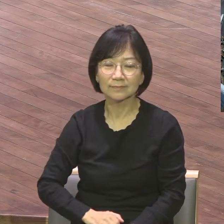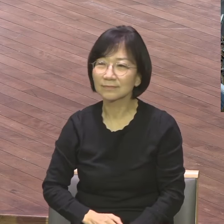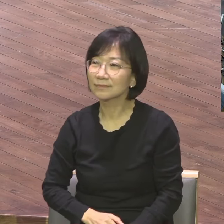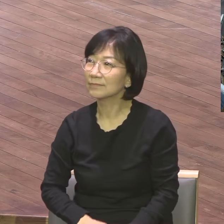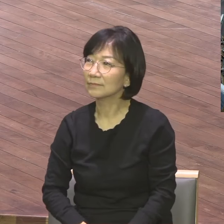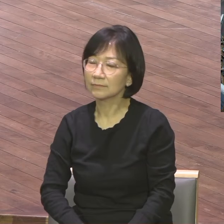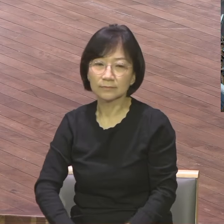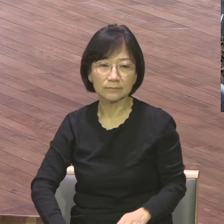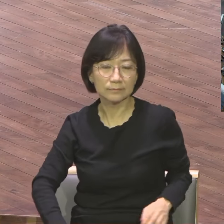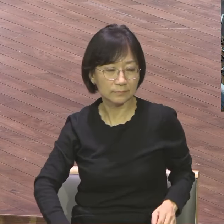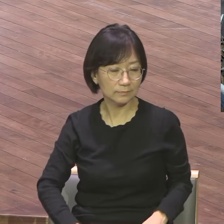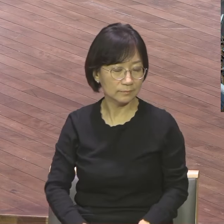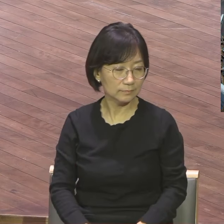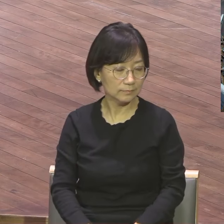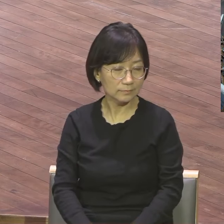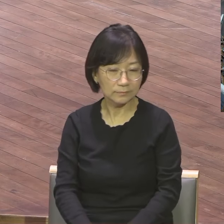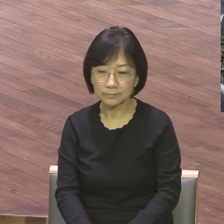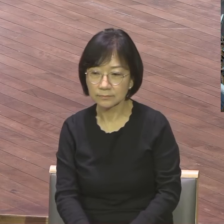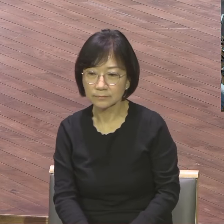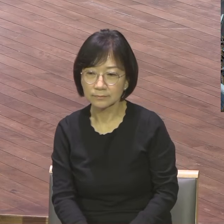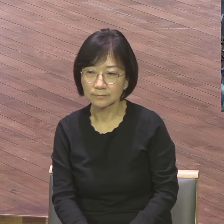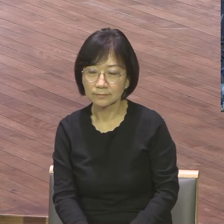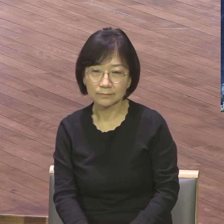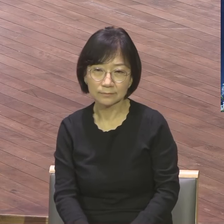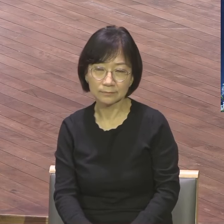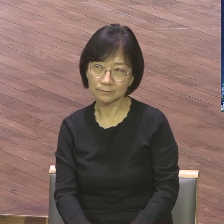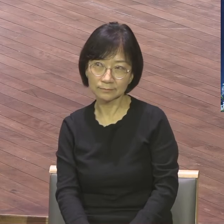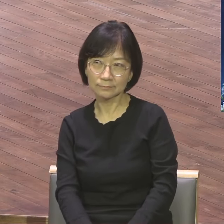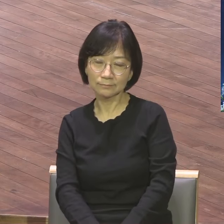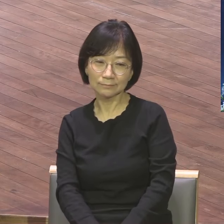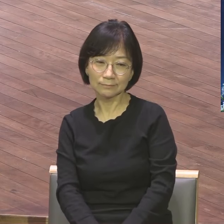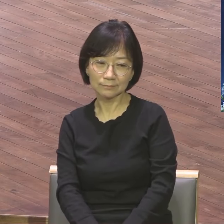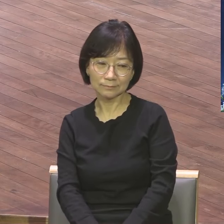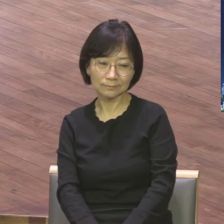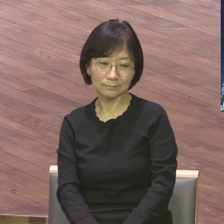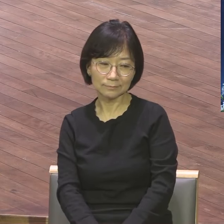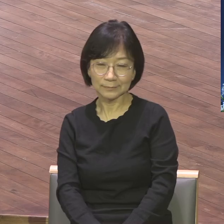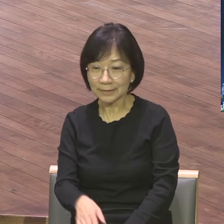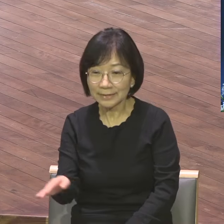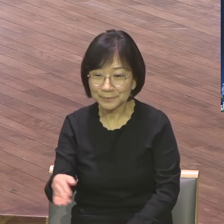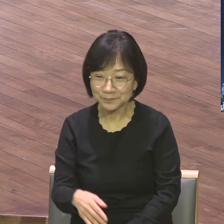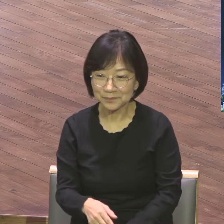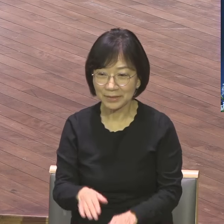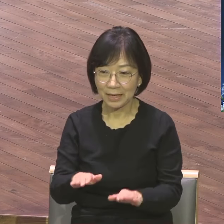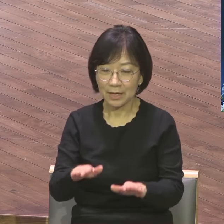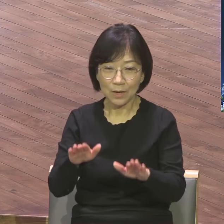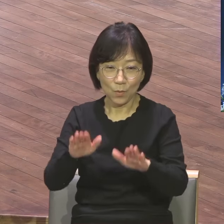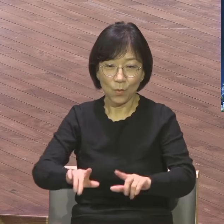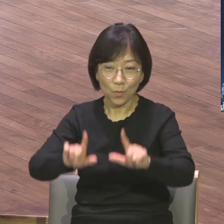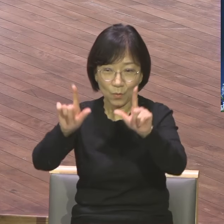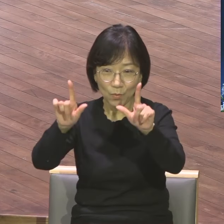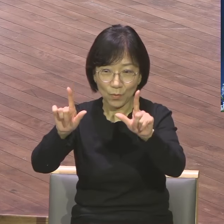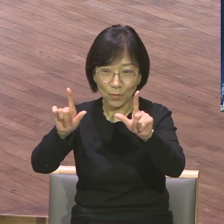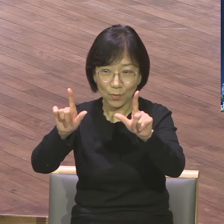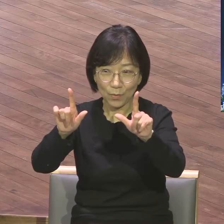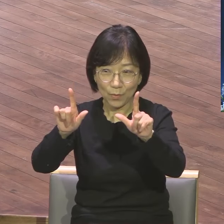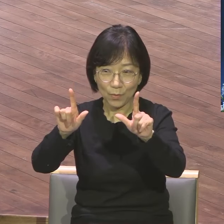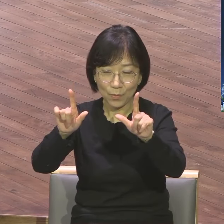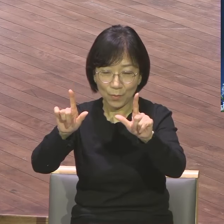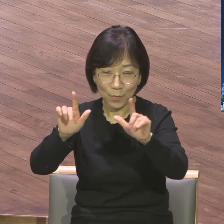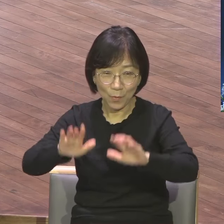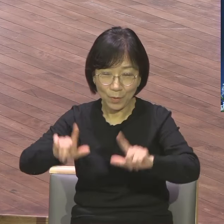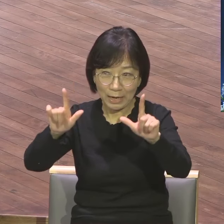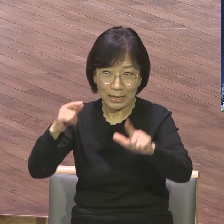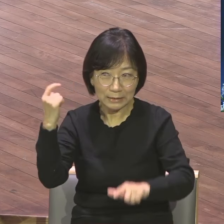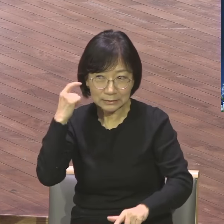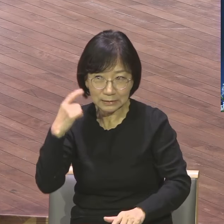소문에 의하면 내년에는 안 가겠다는 분들이 많은데 내년에도 가셔서 다시 수고해